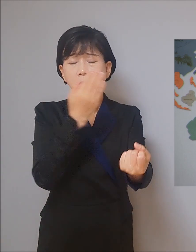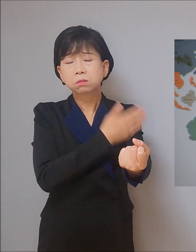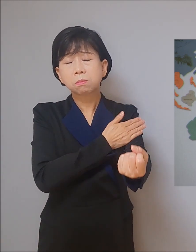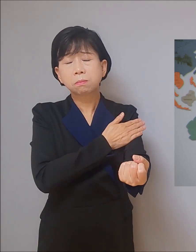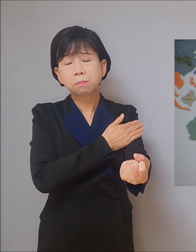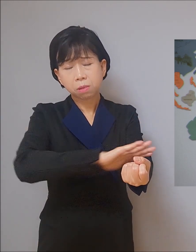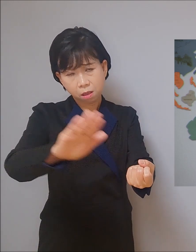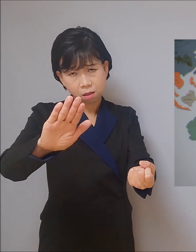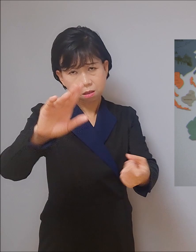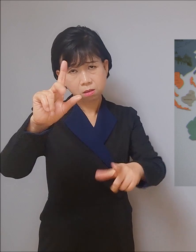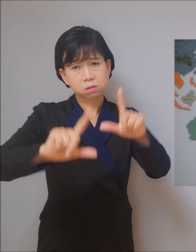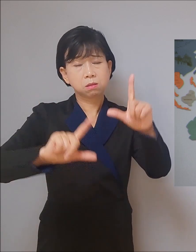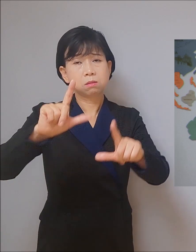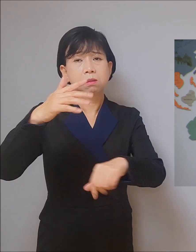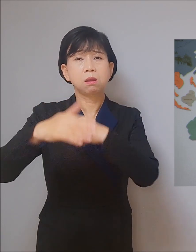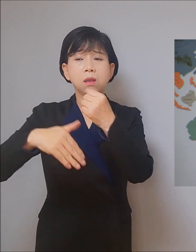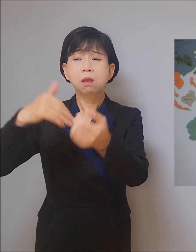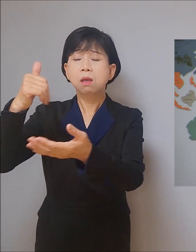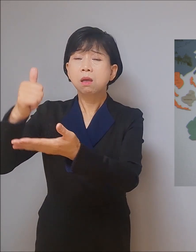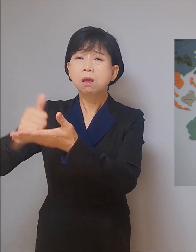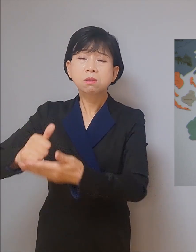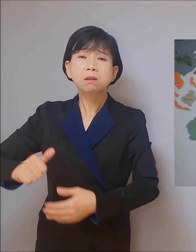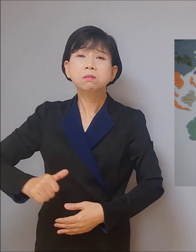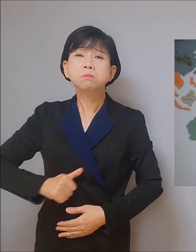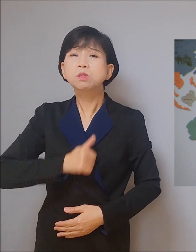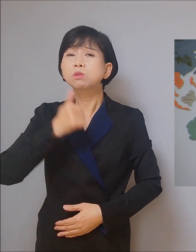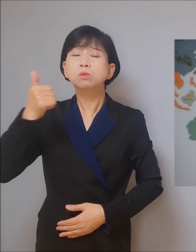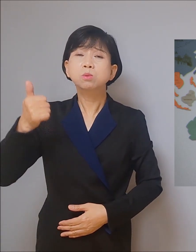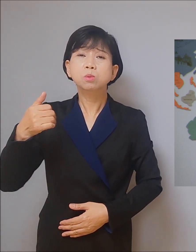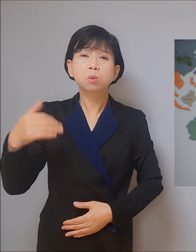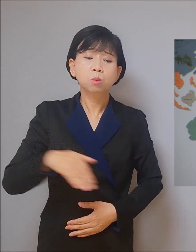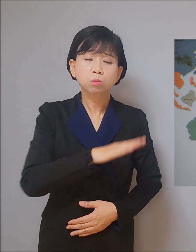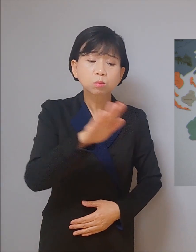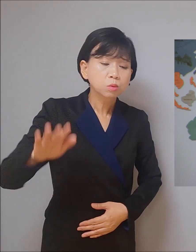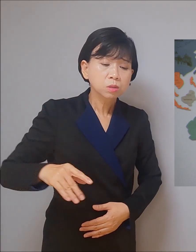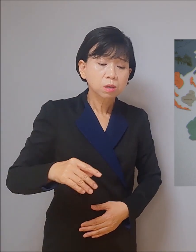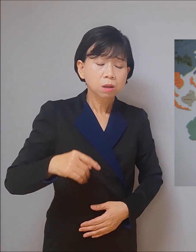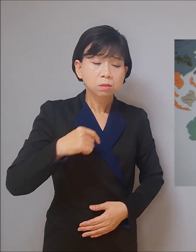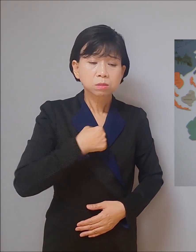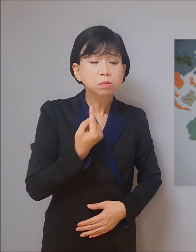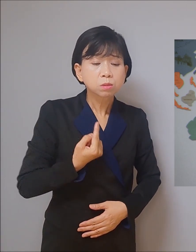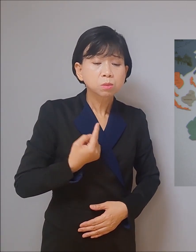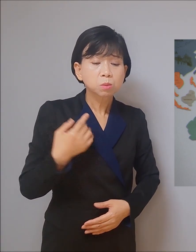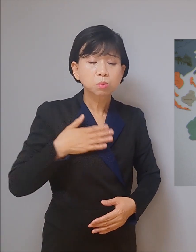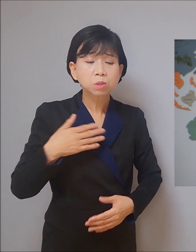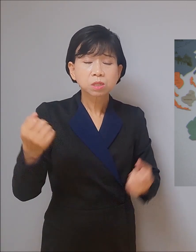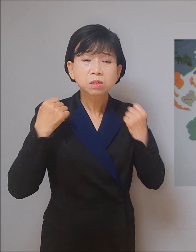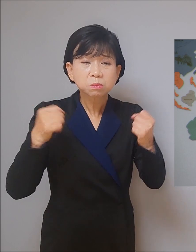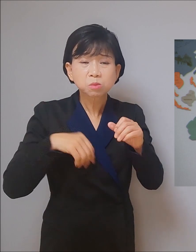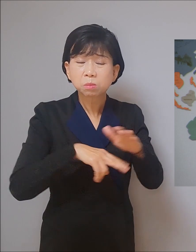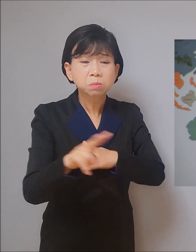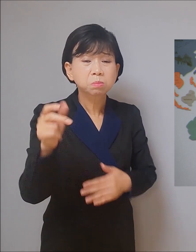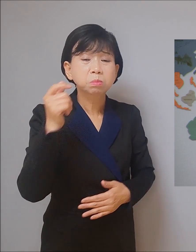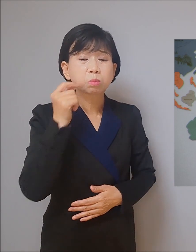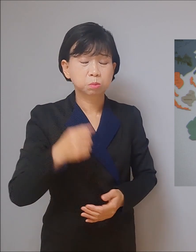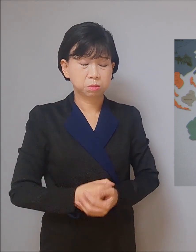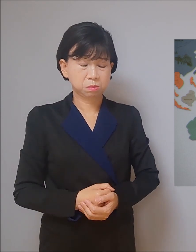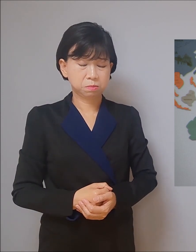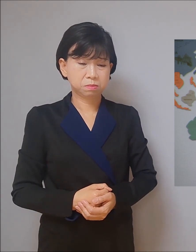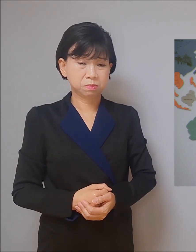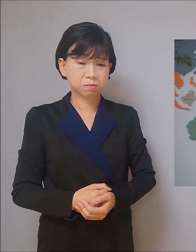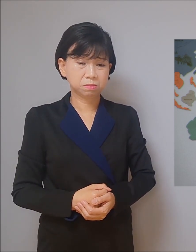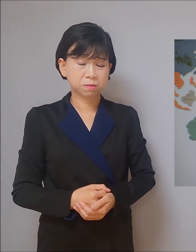상태입니다. 하나님의 진노를 스스로 피할 수가 없습니다. 과거의 상태로는 도무지 소망이 없다는